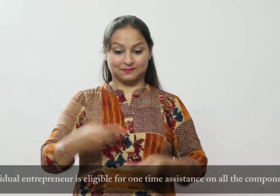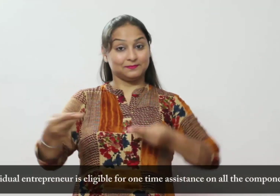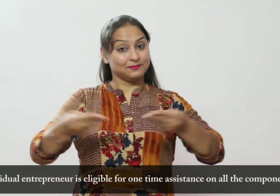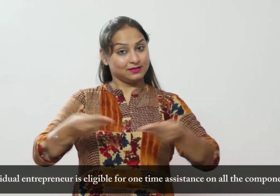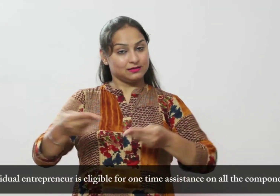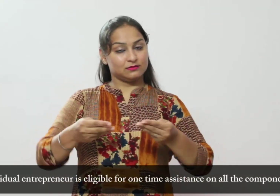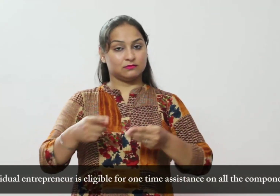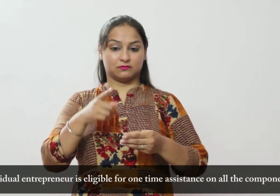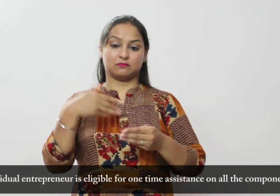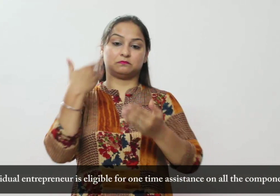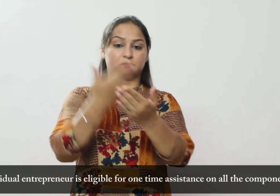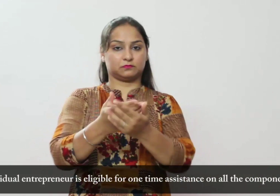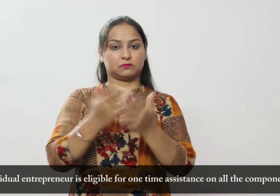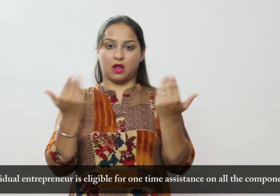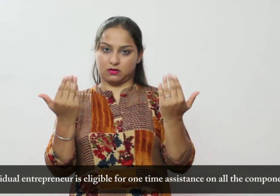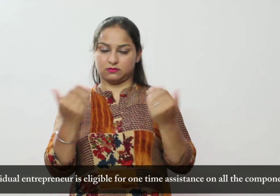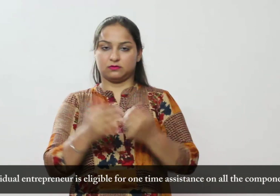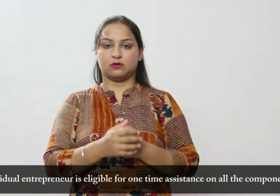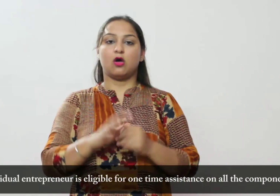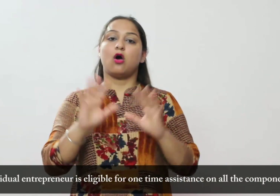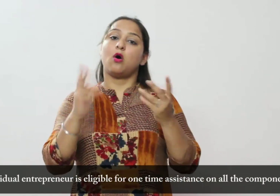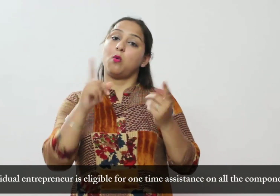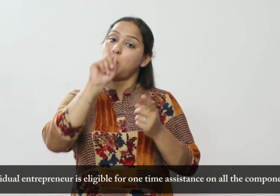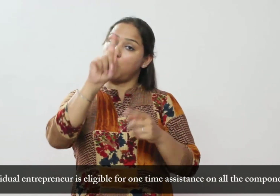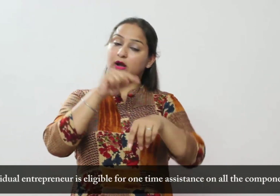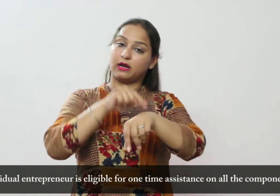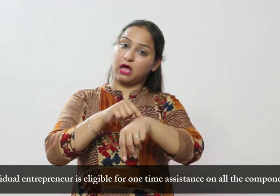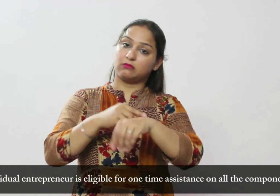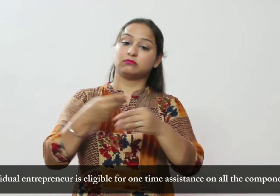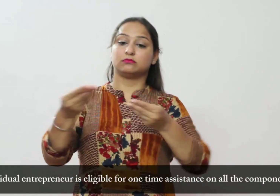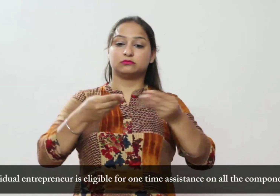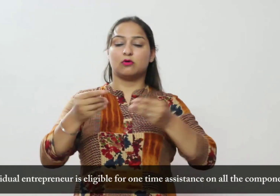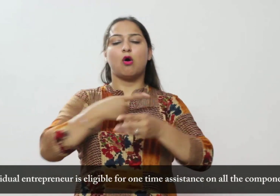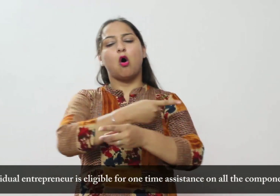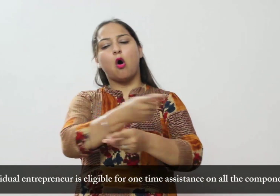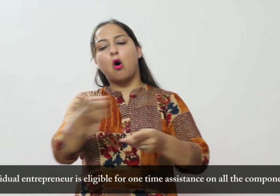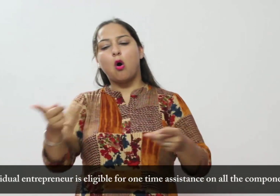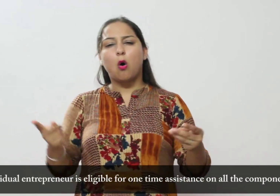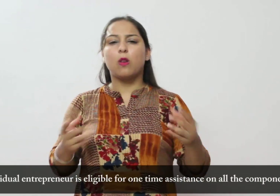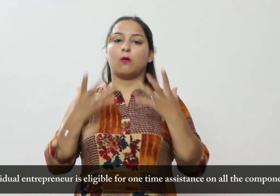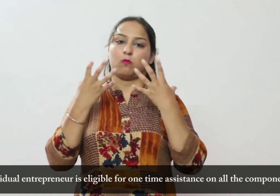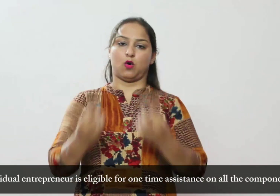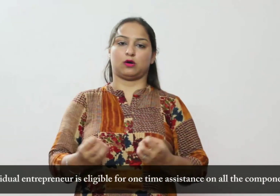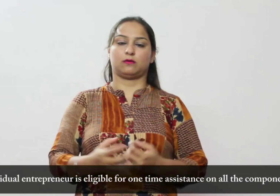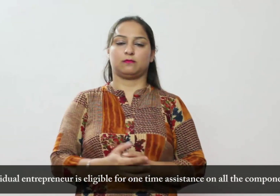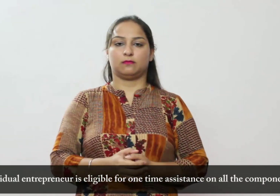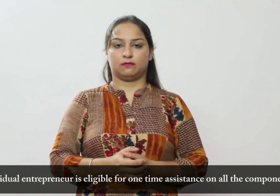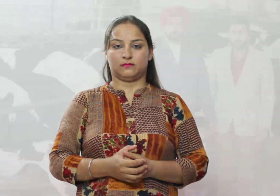एक व्यक्तिगत उद्यमी सभी घटकों पर एक समय सहायक के लिए पात्र है।